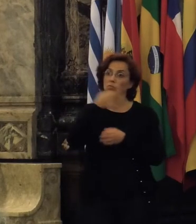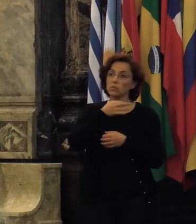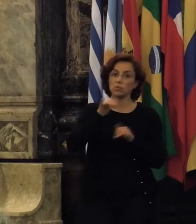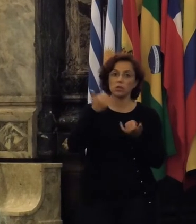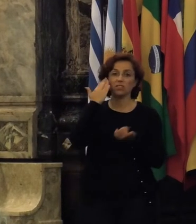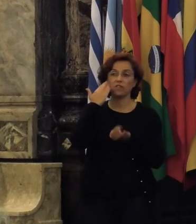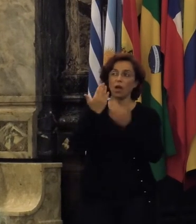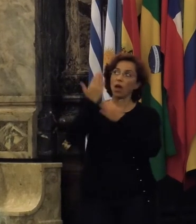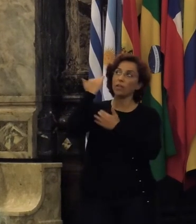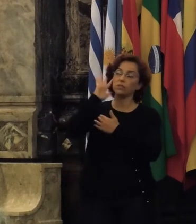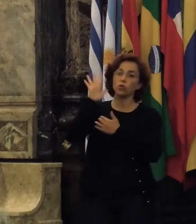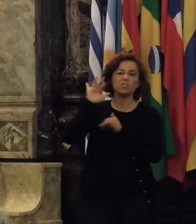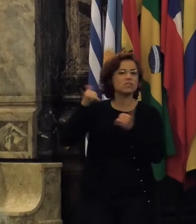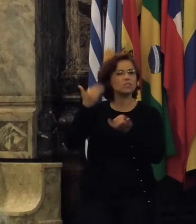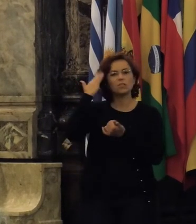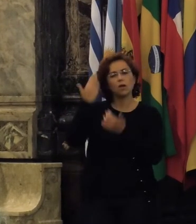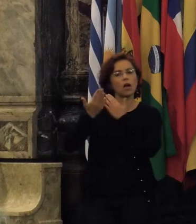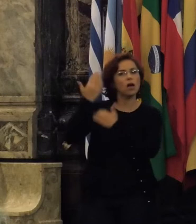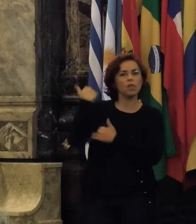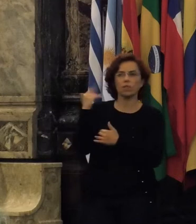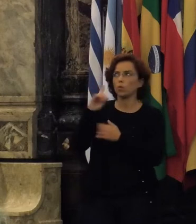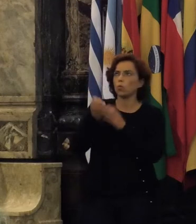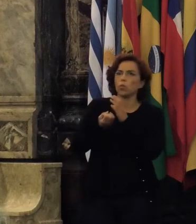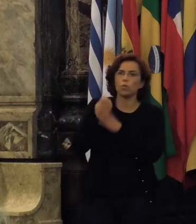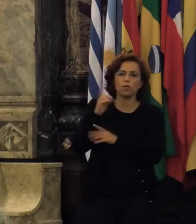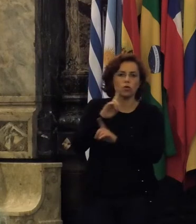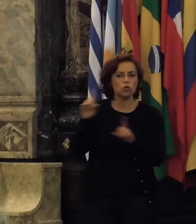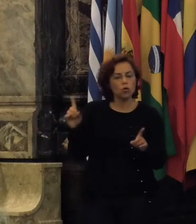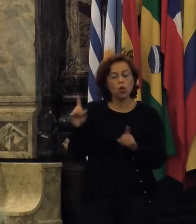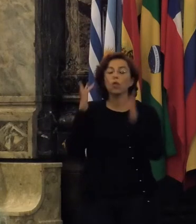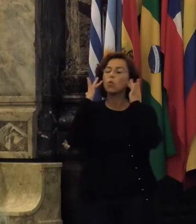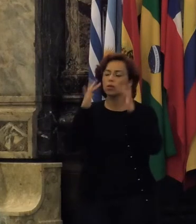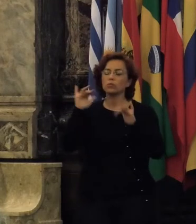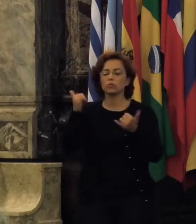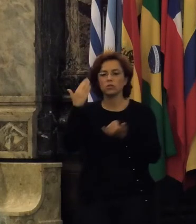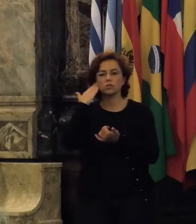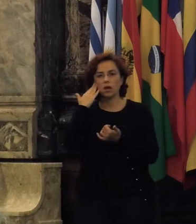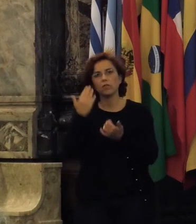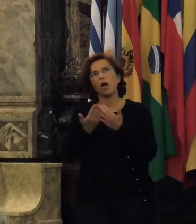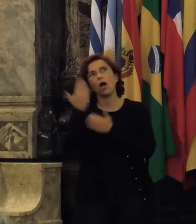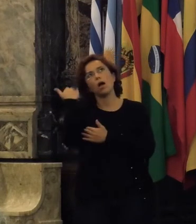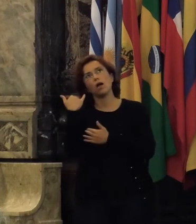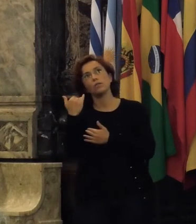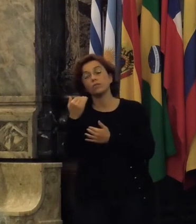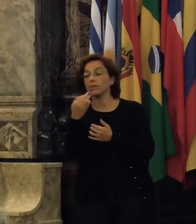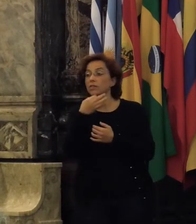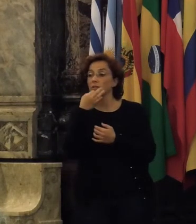lo sabía la psicología. No es algo nuevo. Que lo sabe la educación. Ayer se traía a cuento a